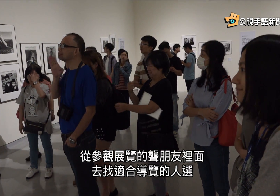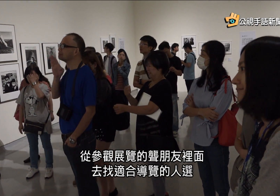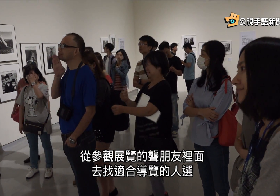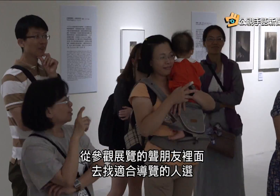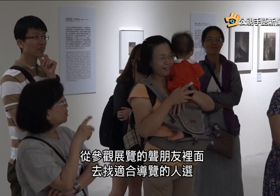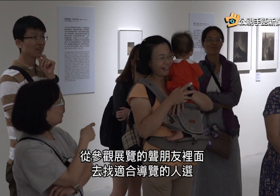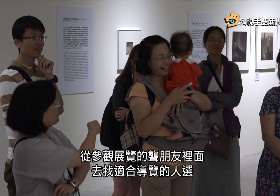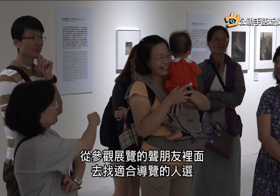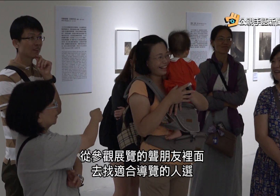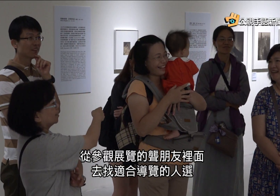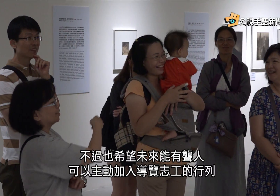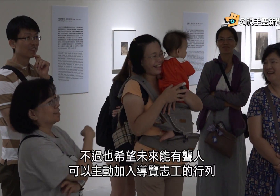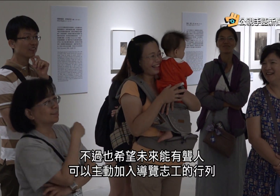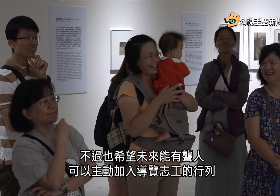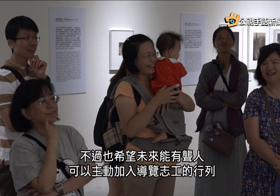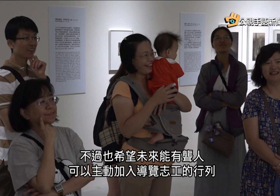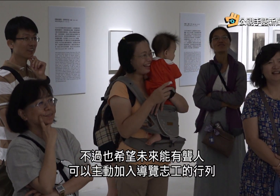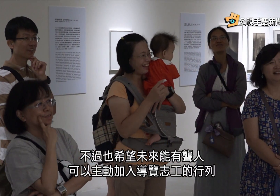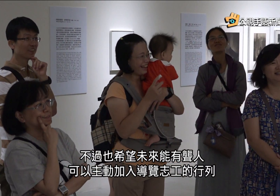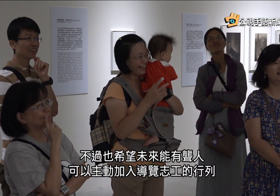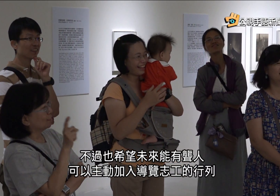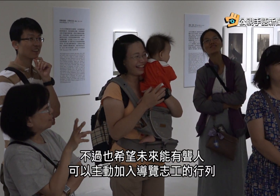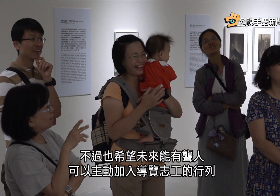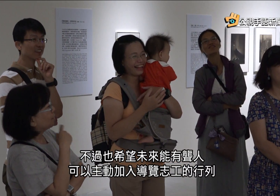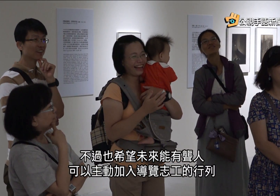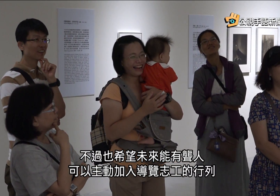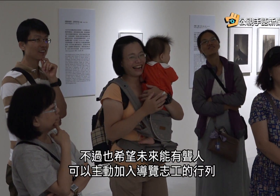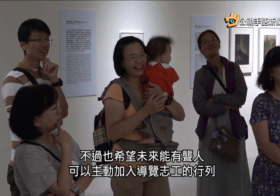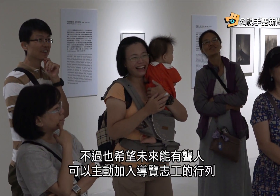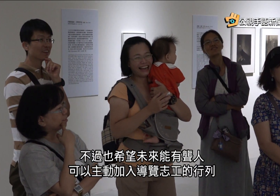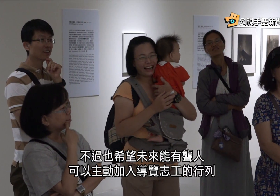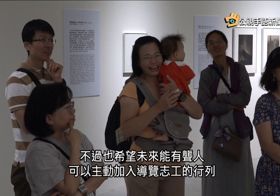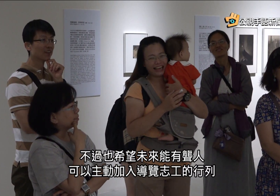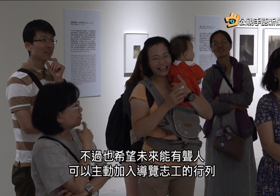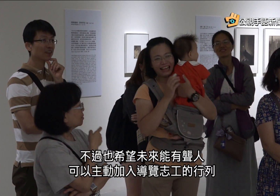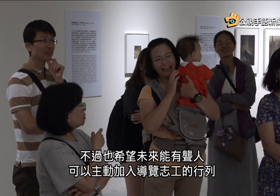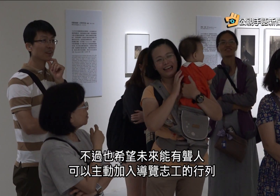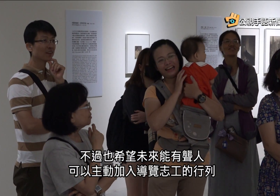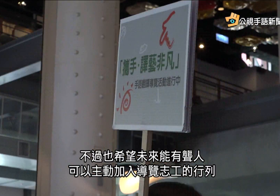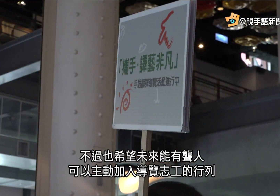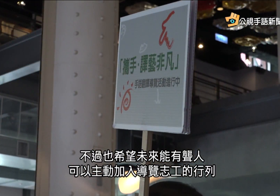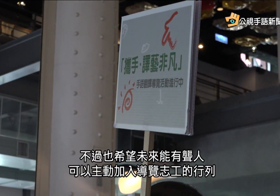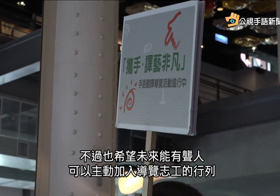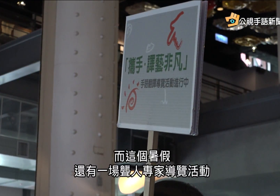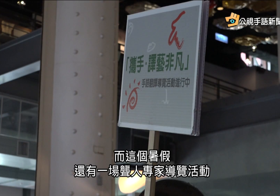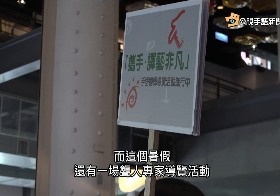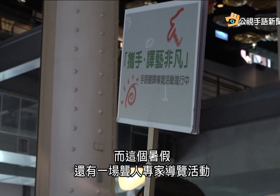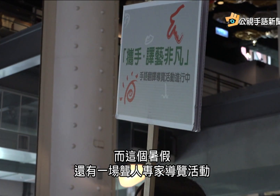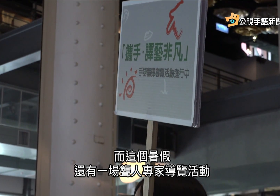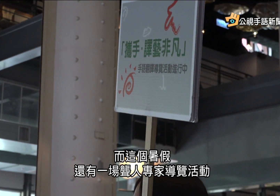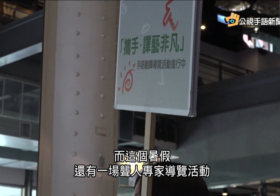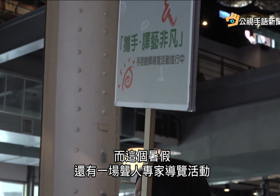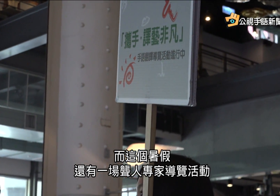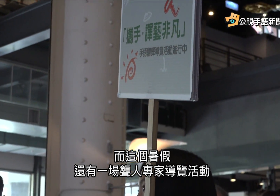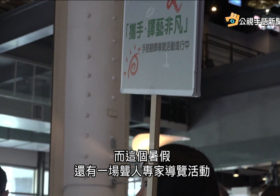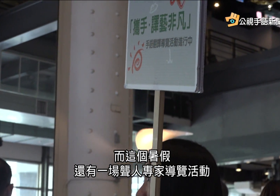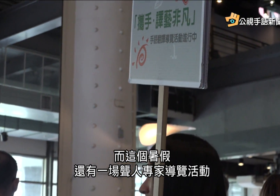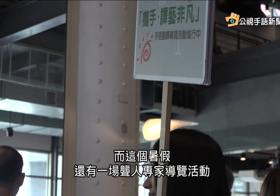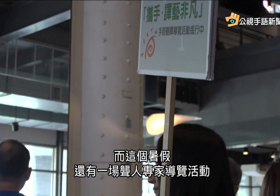选。不过也希望未来能有聋人可以主动加入导览志工的行列。而这个暑假还有一场聋人专家导览活